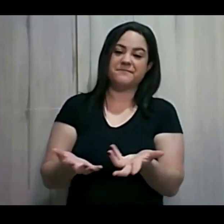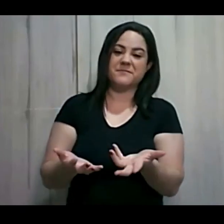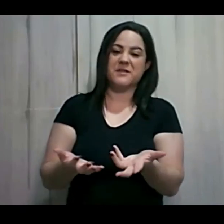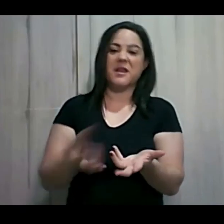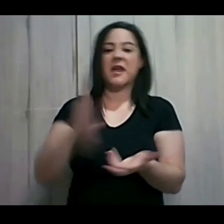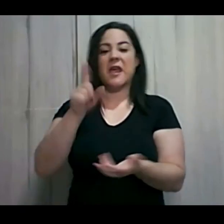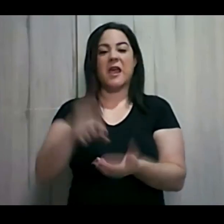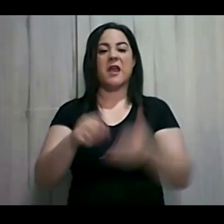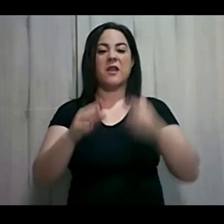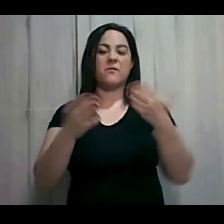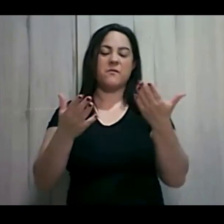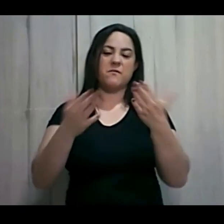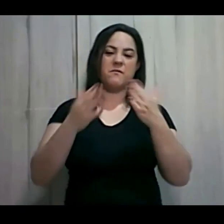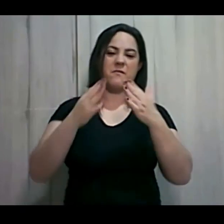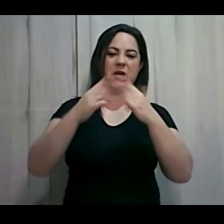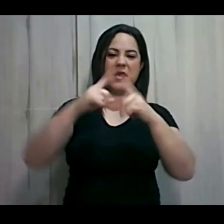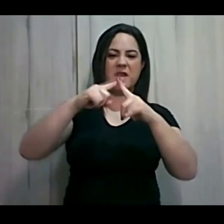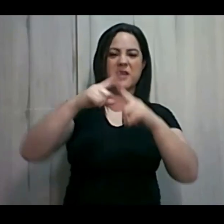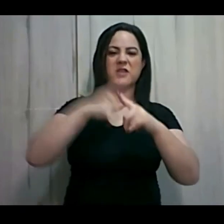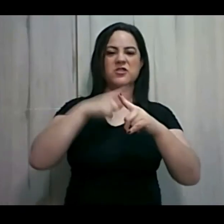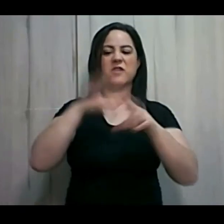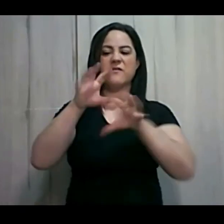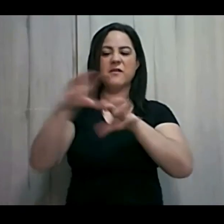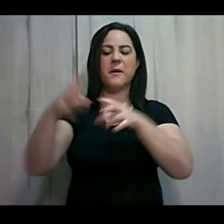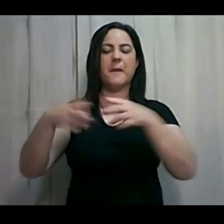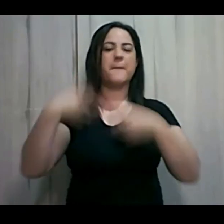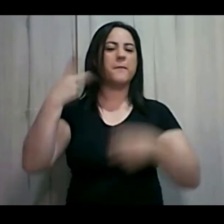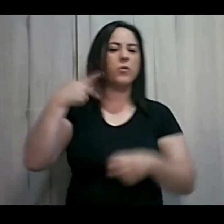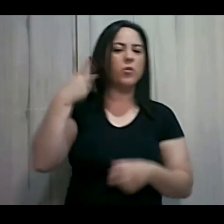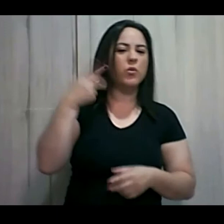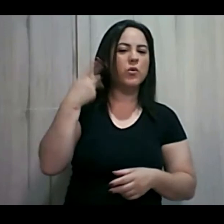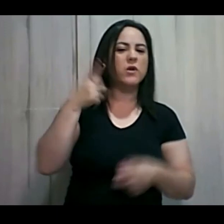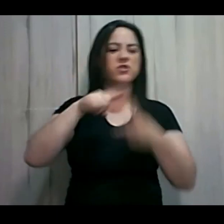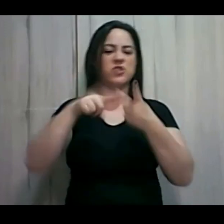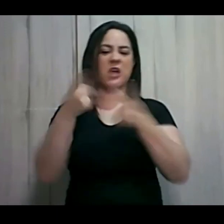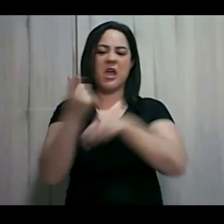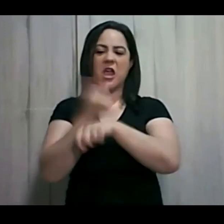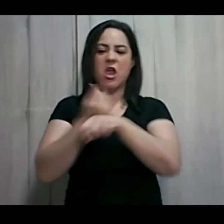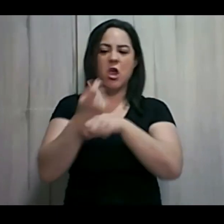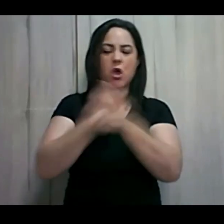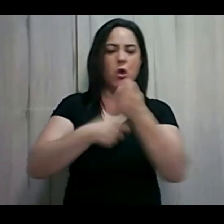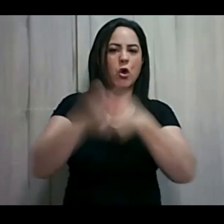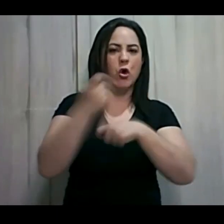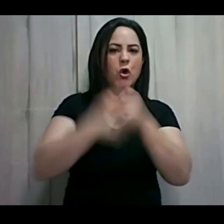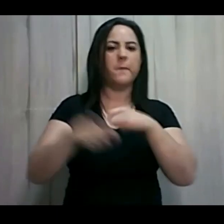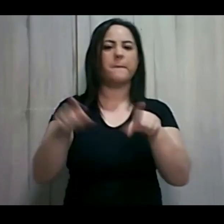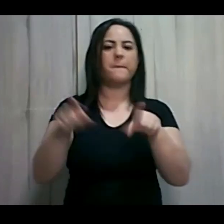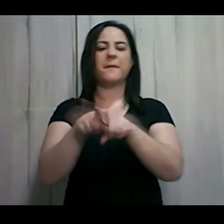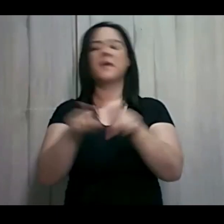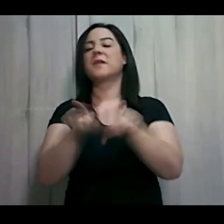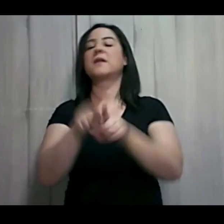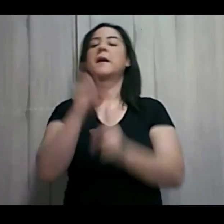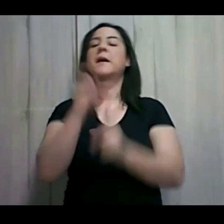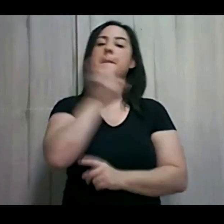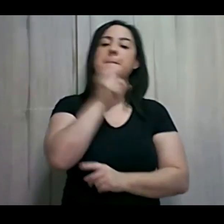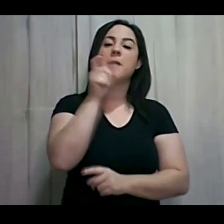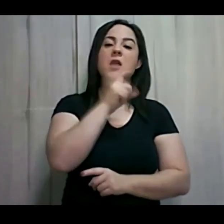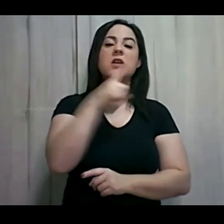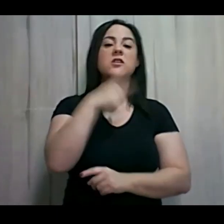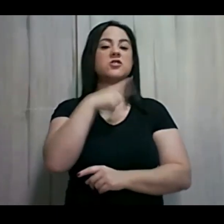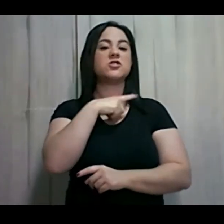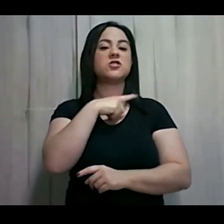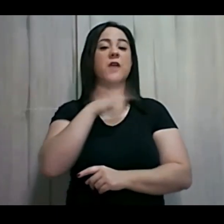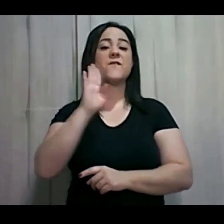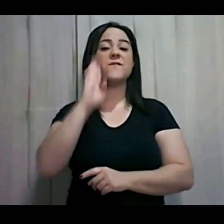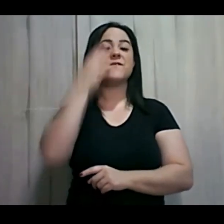estava sendo influenciada pela política, pela questão econômica e pelas mentiras contadas por falsos profetas